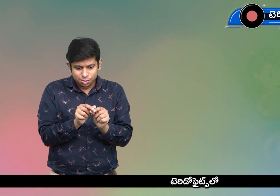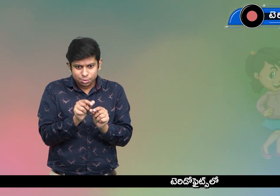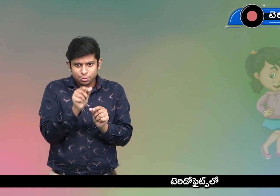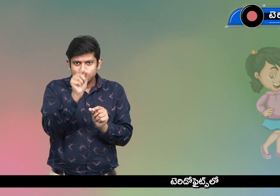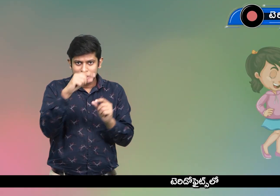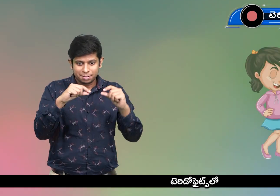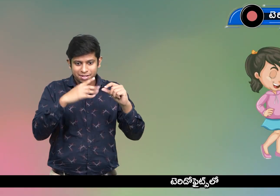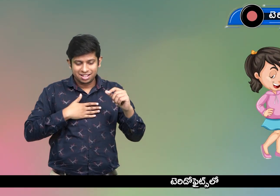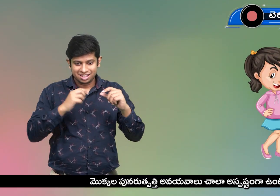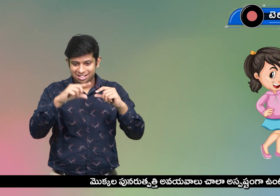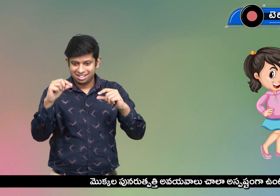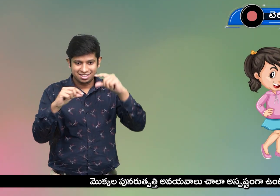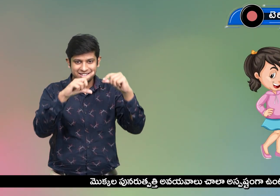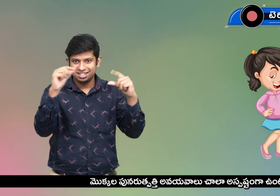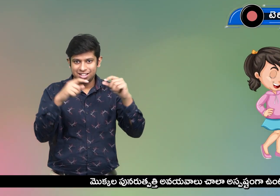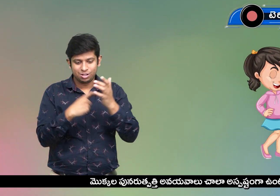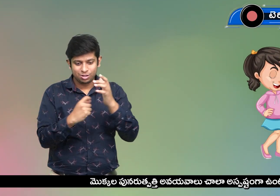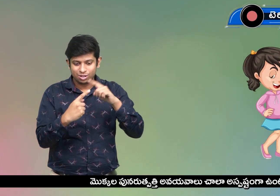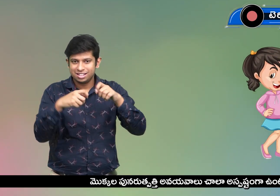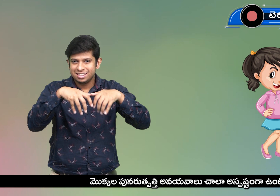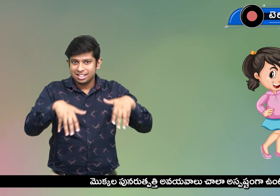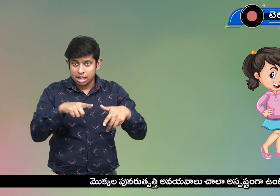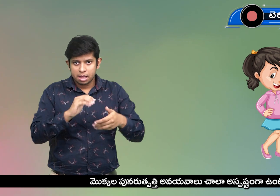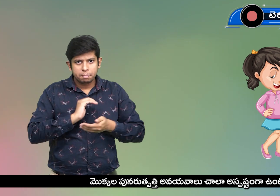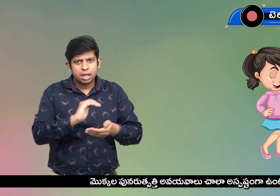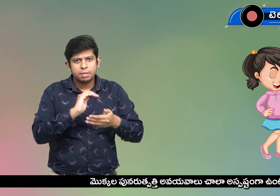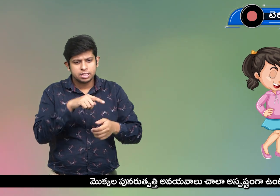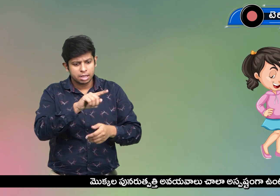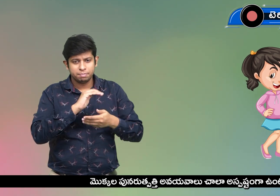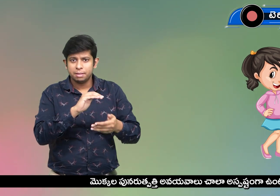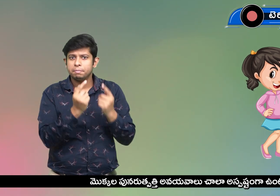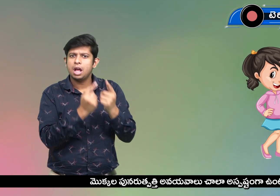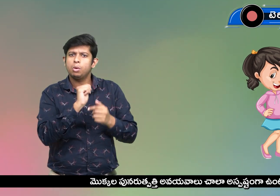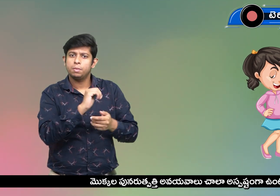టెరిడోఫైట్స్లో మొక్కల పునరుత్పత్తి అవయవాలు చాలా అస్పష్టంగా ఉంటాయి